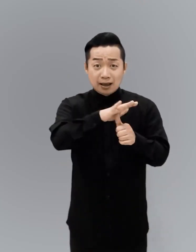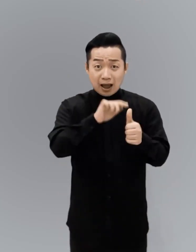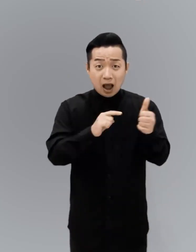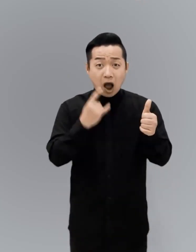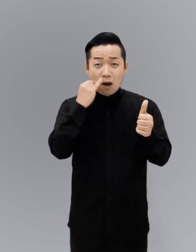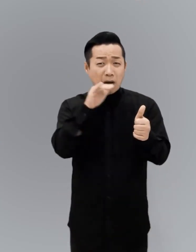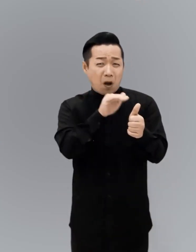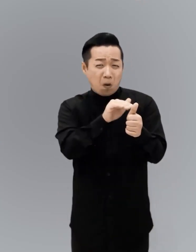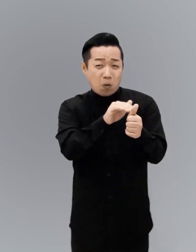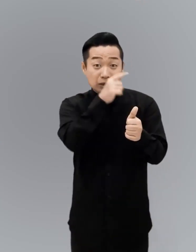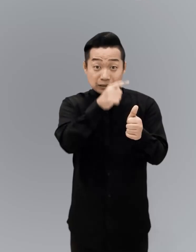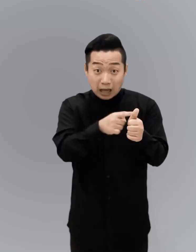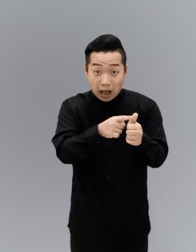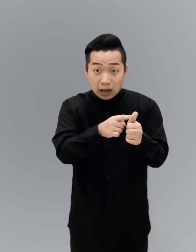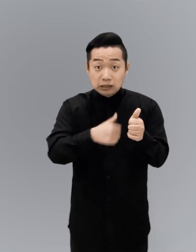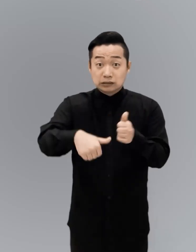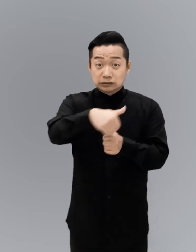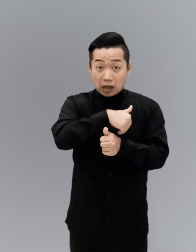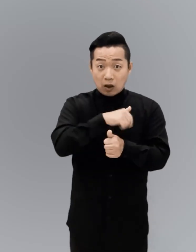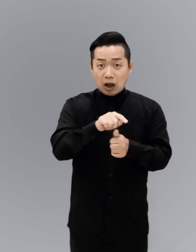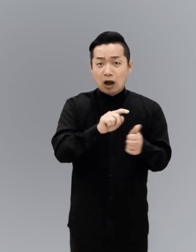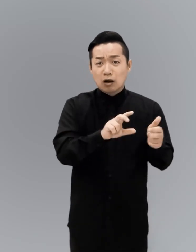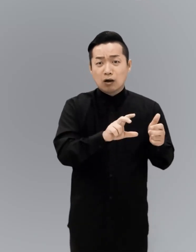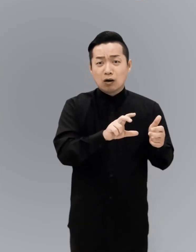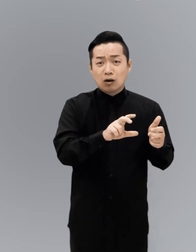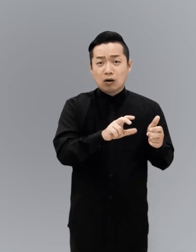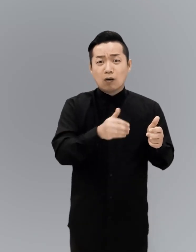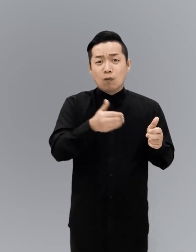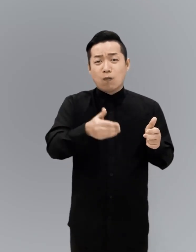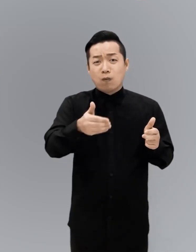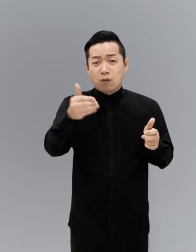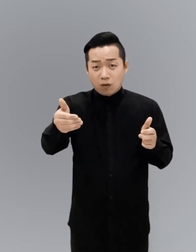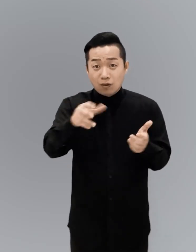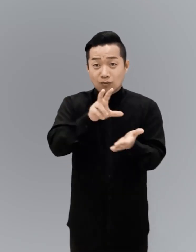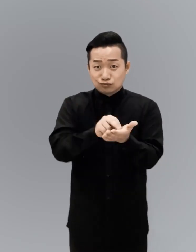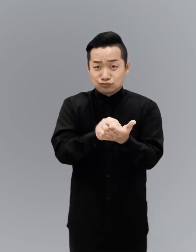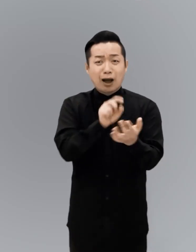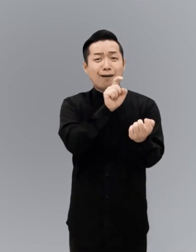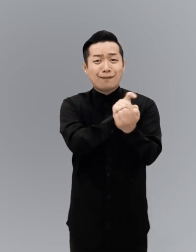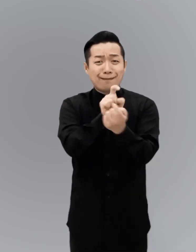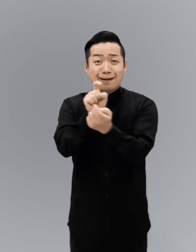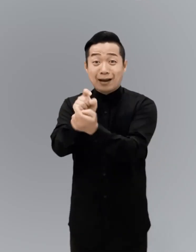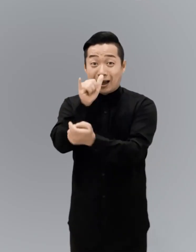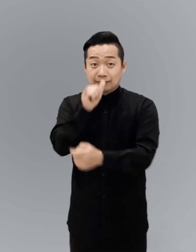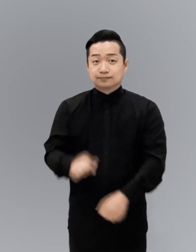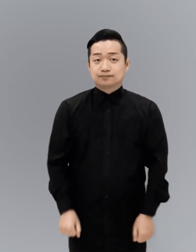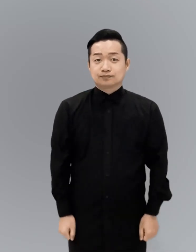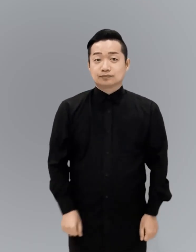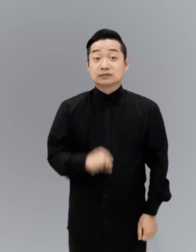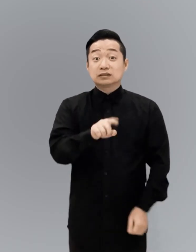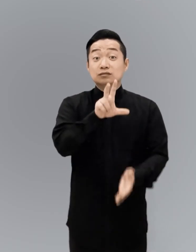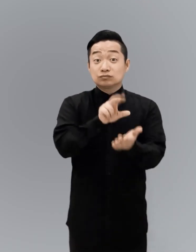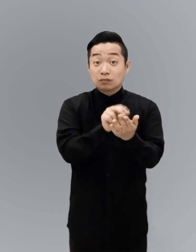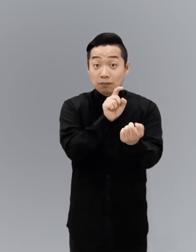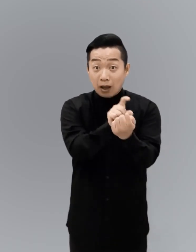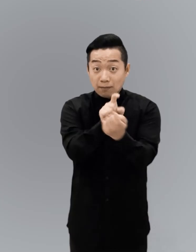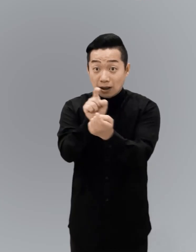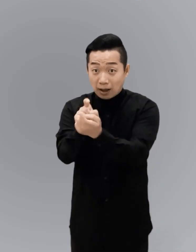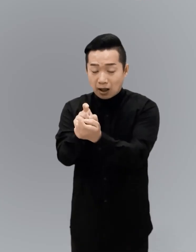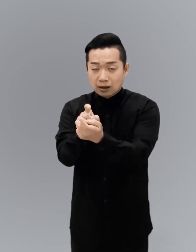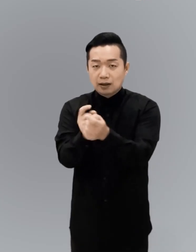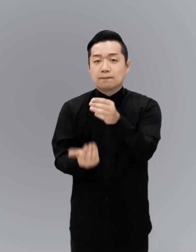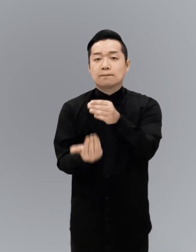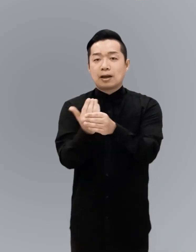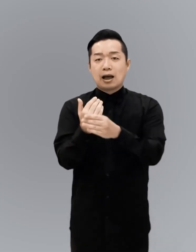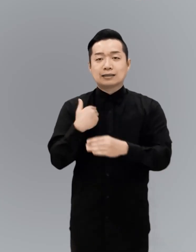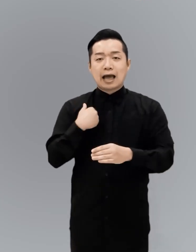손을 계속 타다가 어떻게 상황적으로 굴러가다가 지금 어떤 문제들을 만나게 되는데요. 그 문제에서